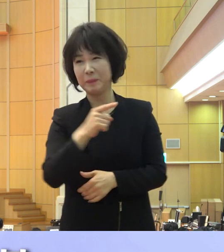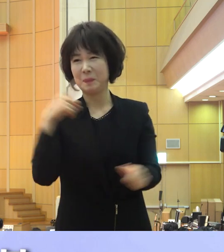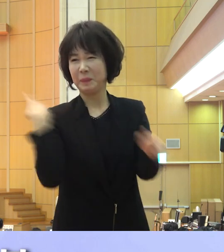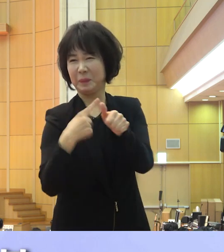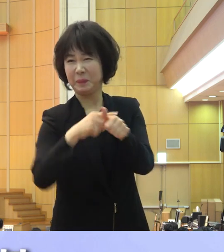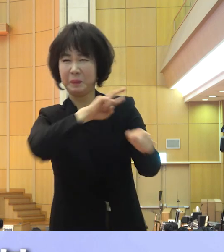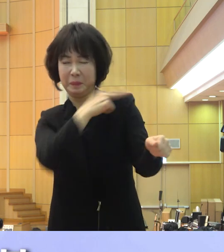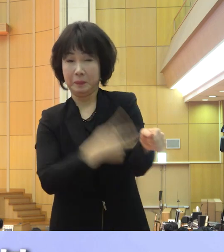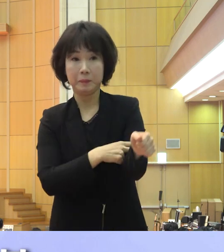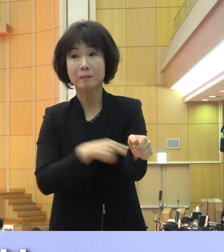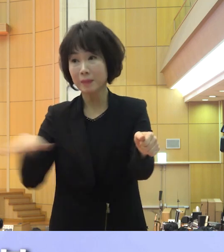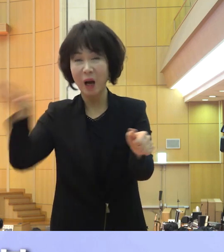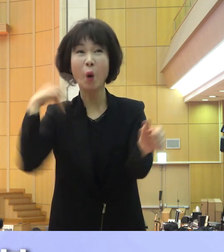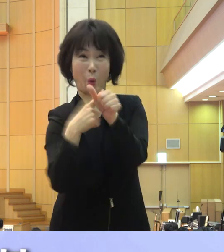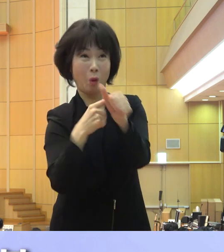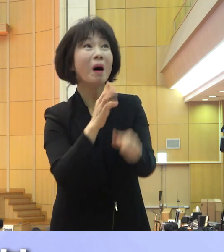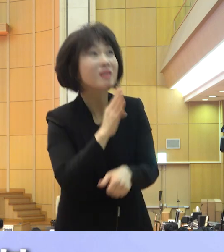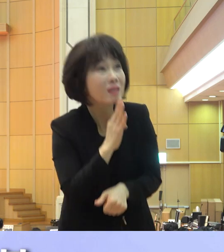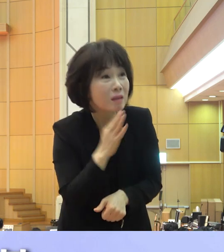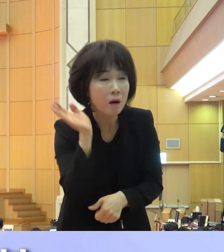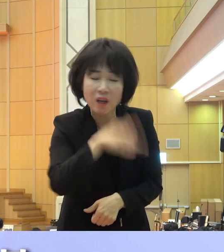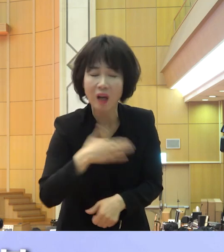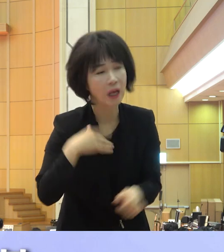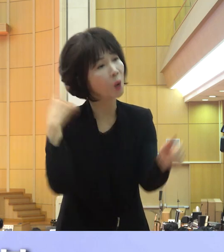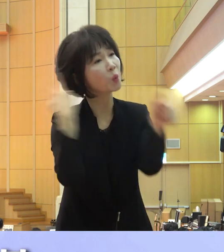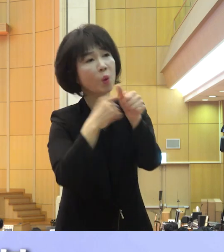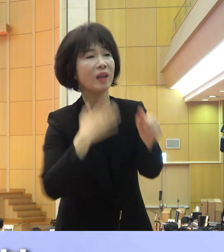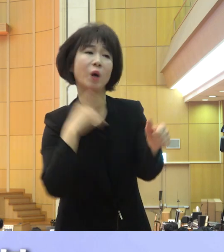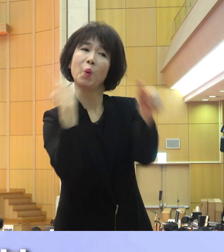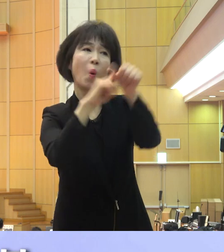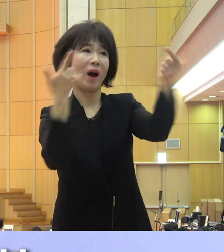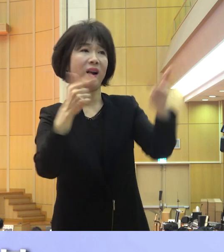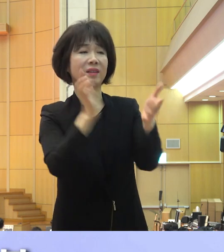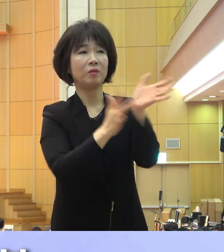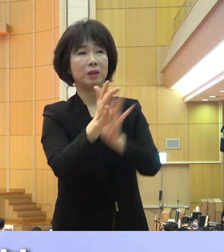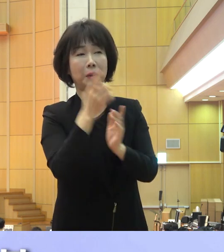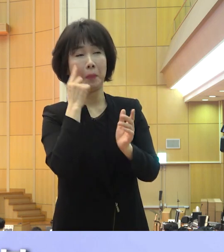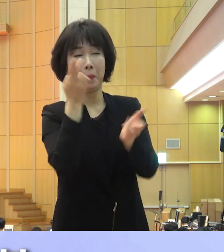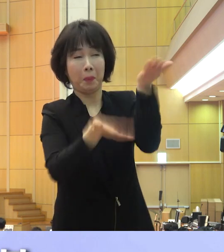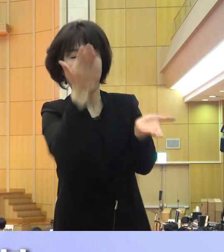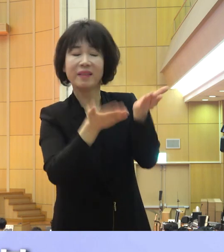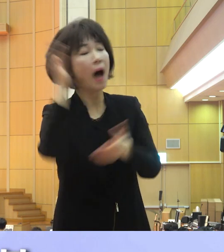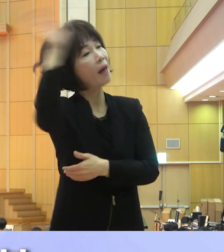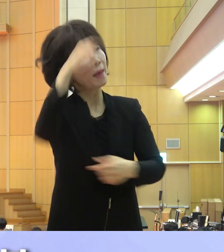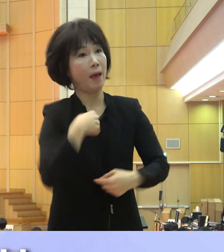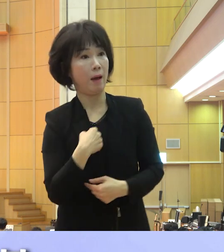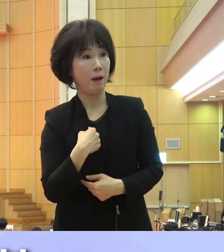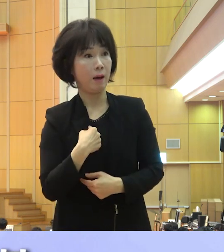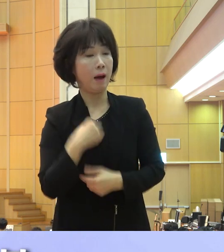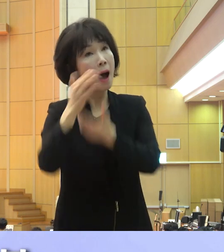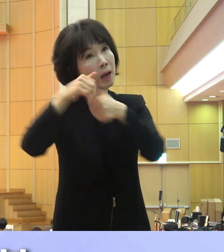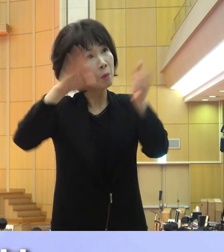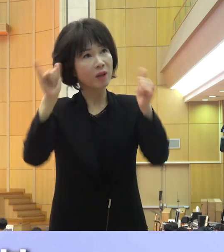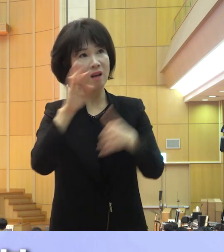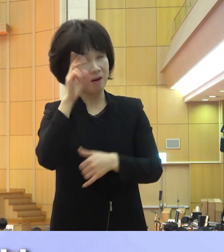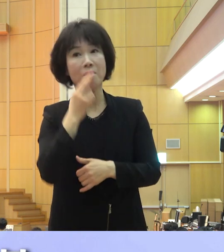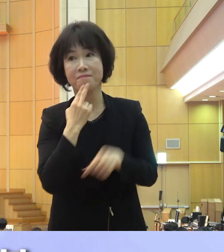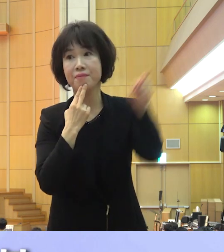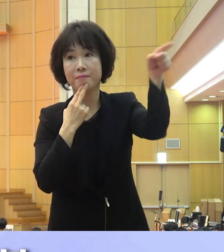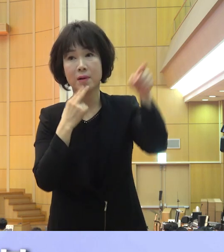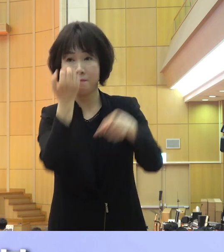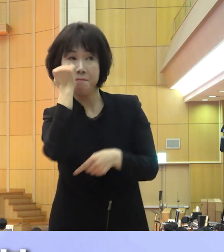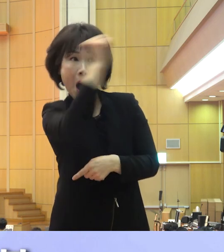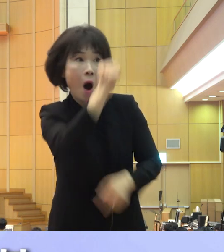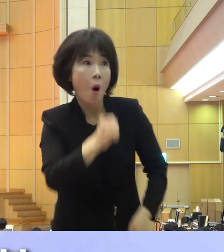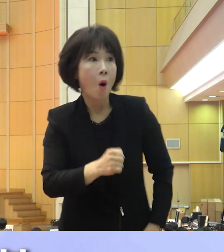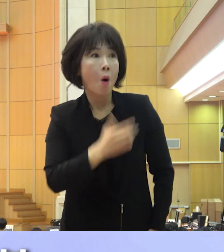하고 사람들은 예수님에 대해서 비판도 하고 비하도 하고 그럴지 모르지만